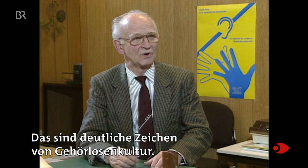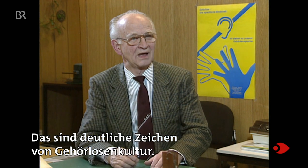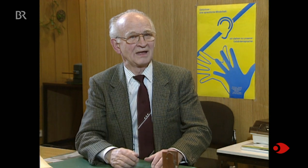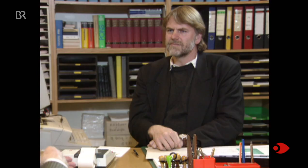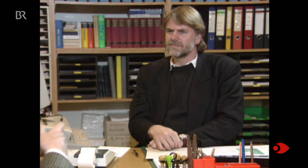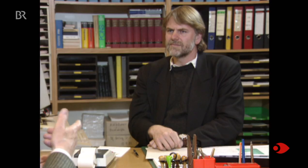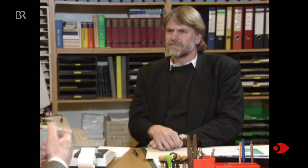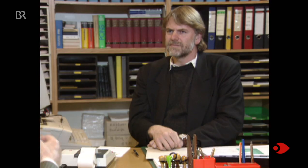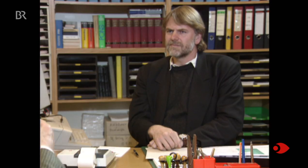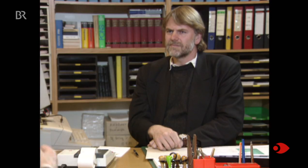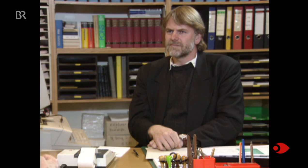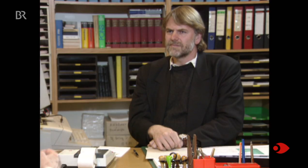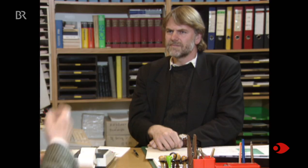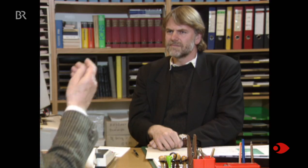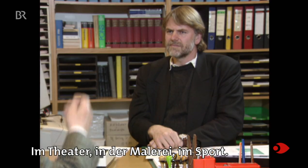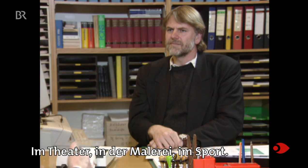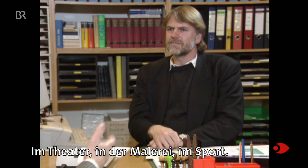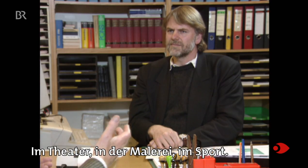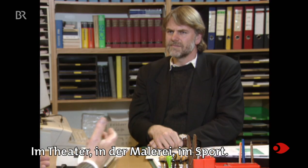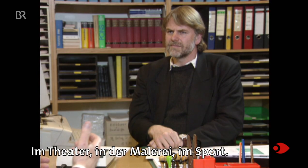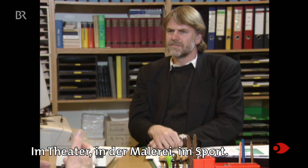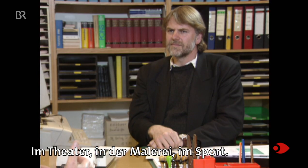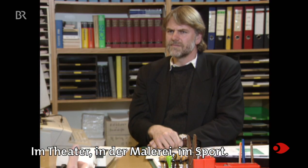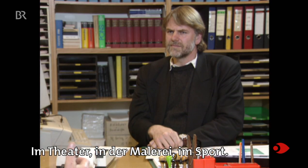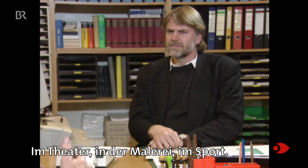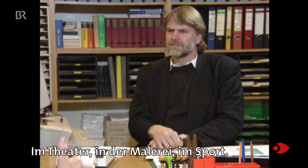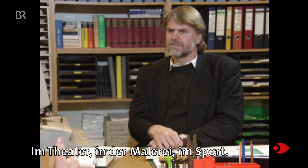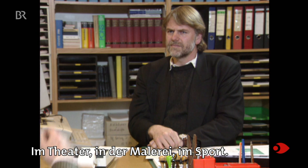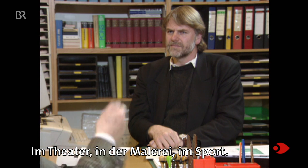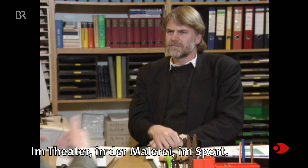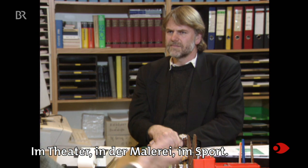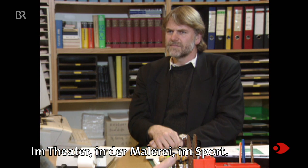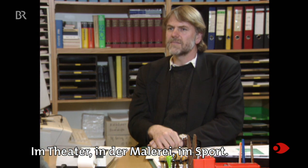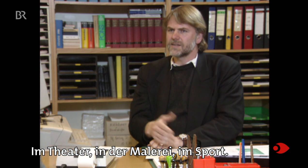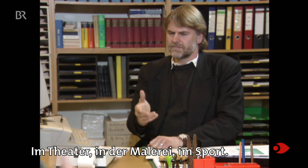Gehörlosenkultur. Im Theater, in der Malerei, im Sport,